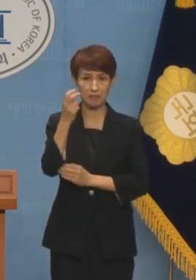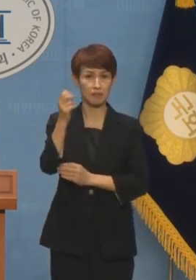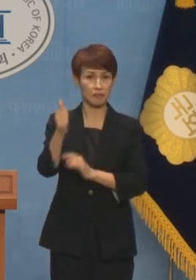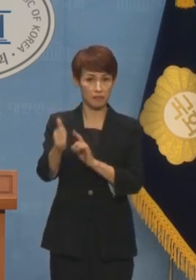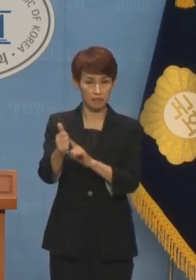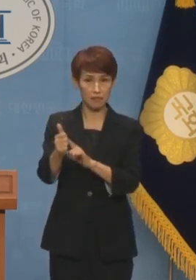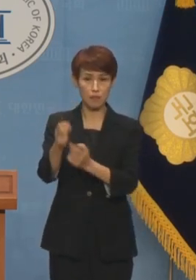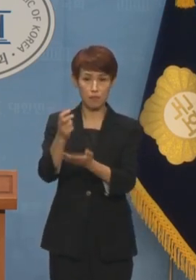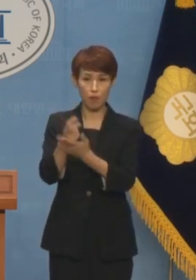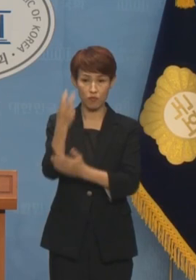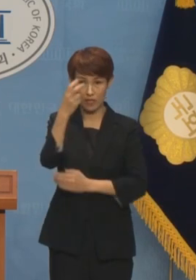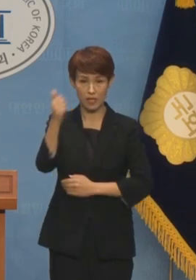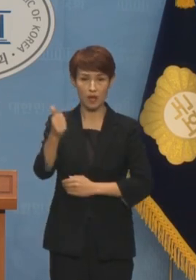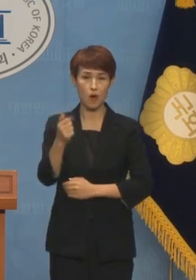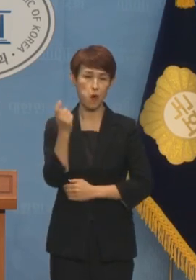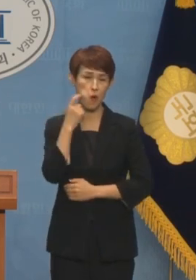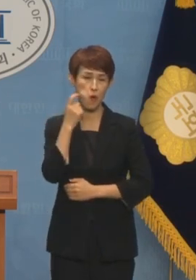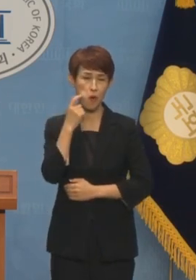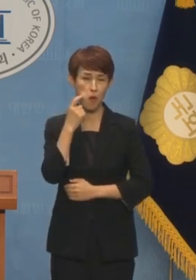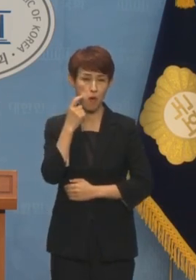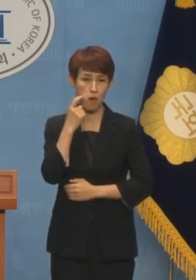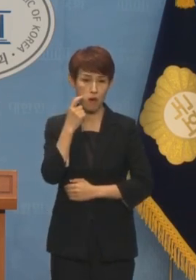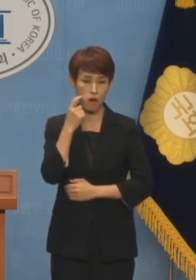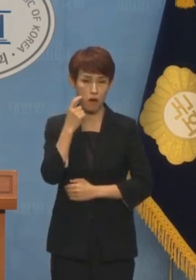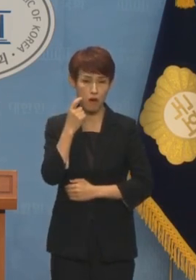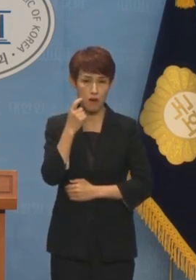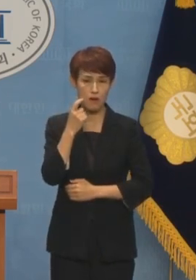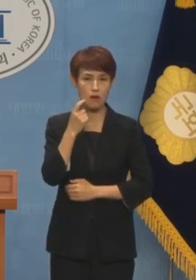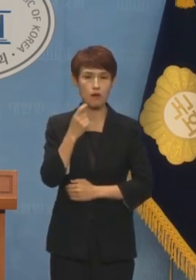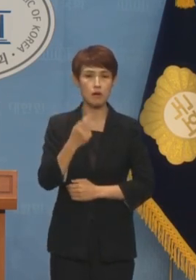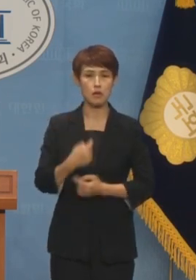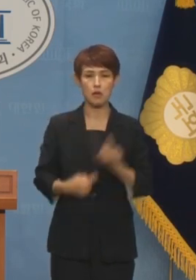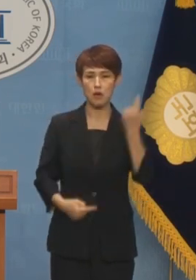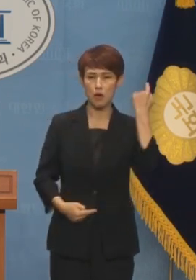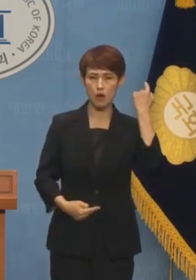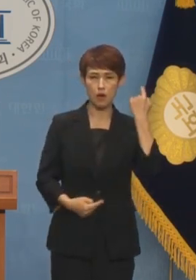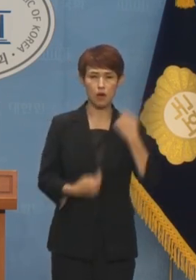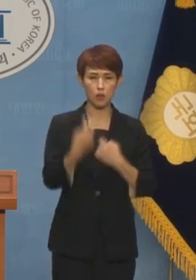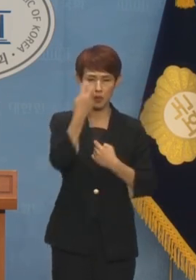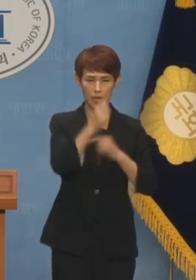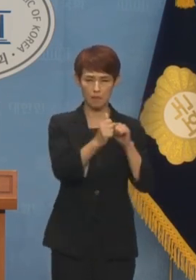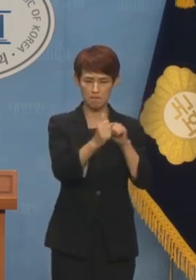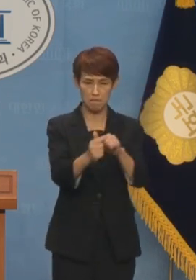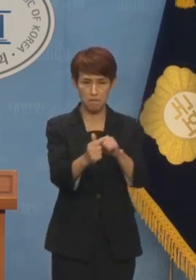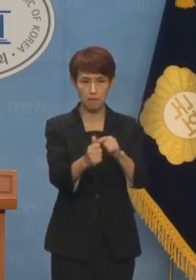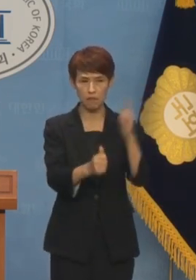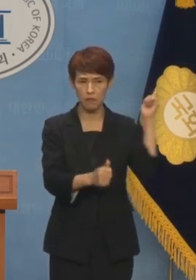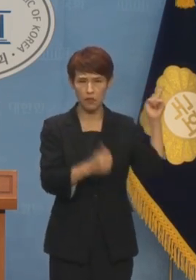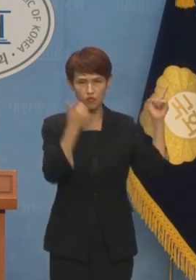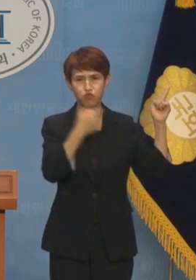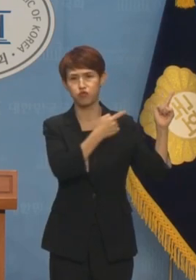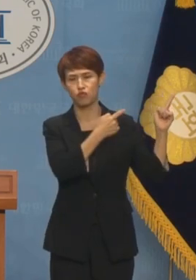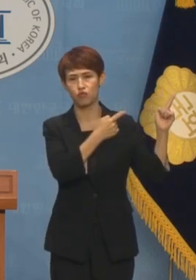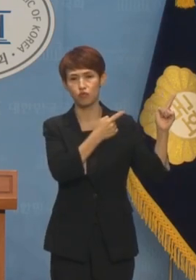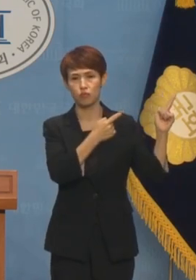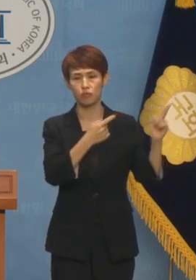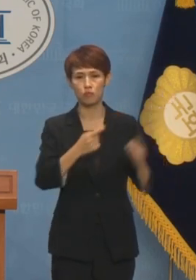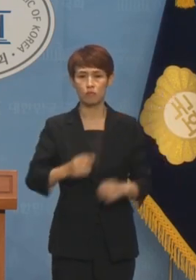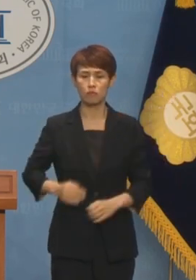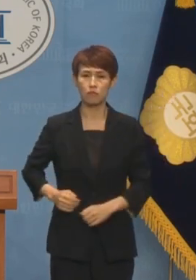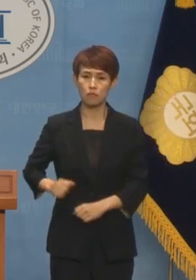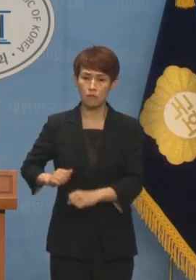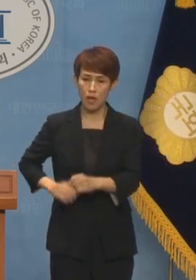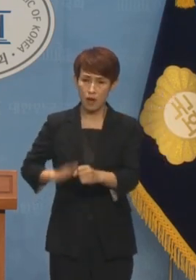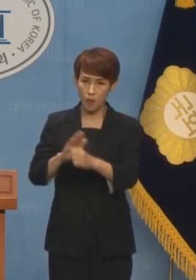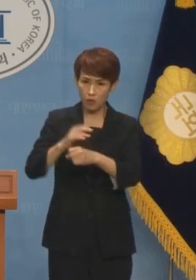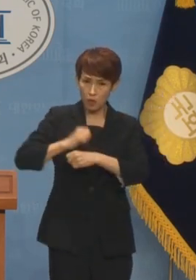거짓 진술까지 하며 지키려는 수사 외압 윗선은 누구입니까? 해병대원 순직 사건